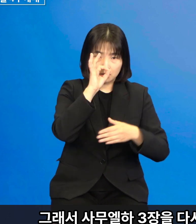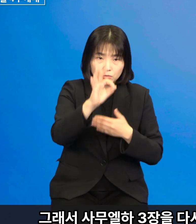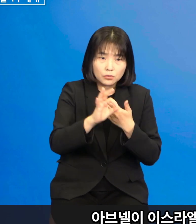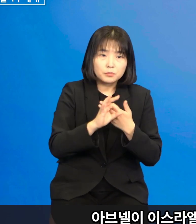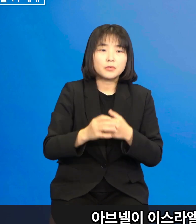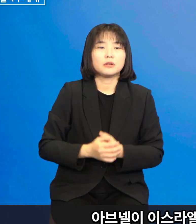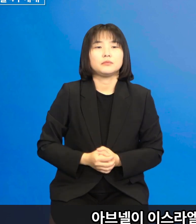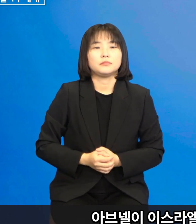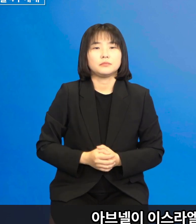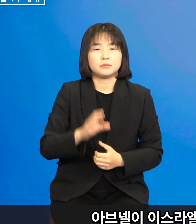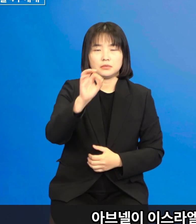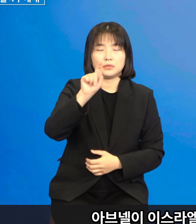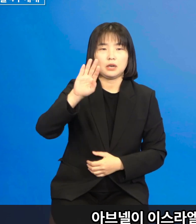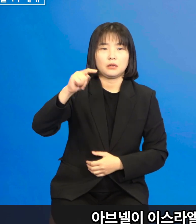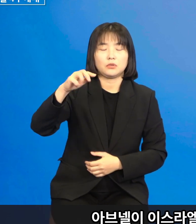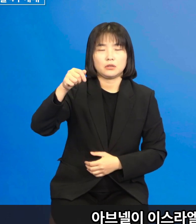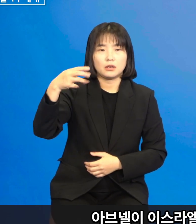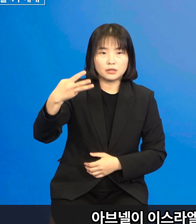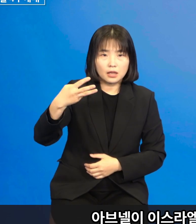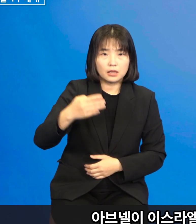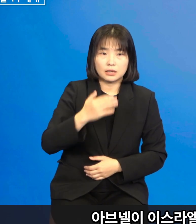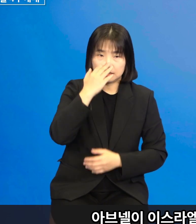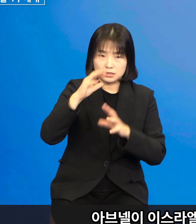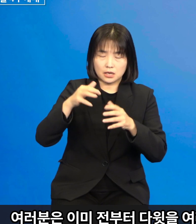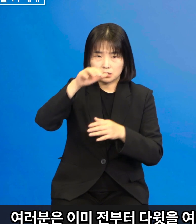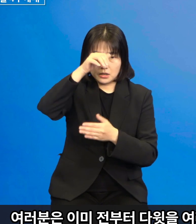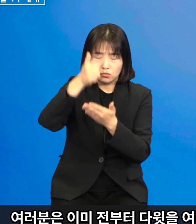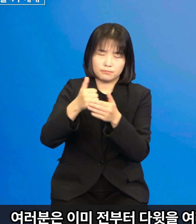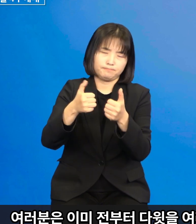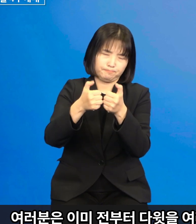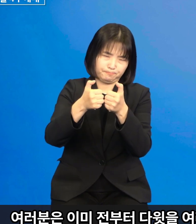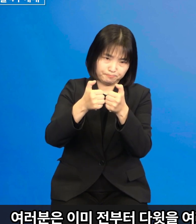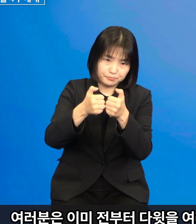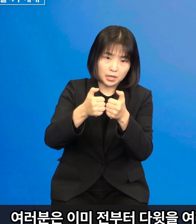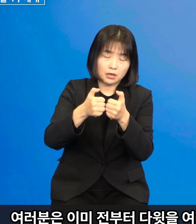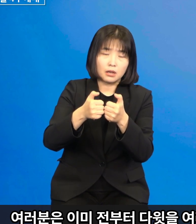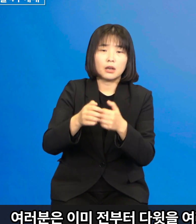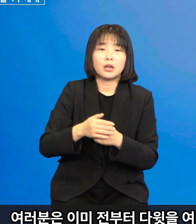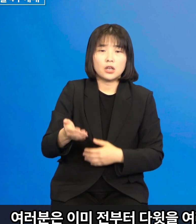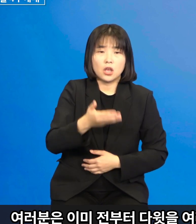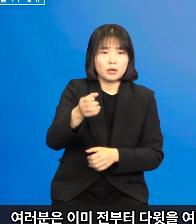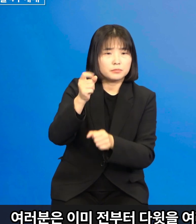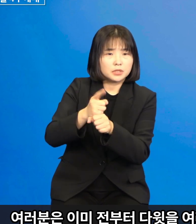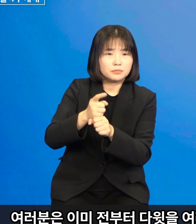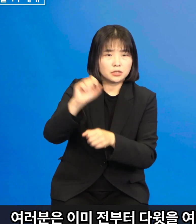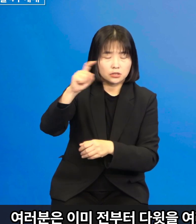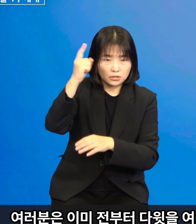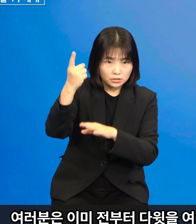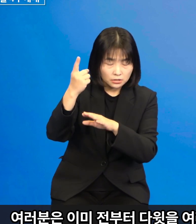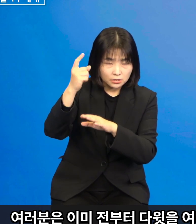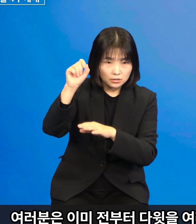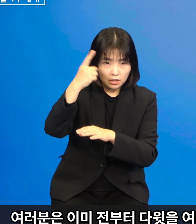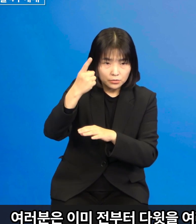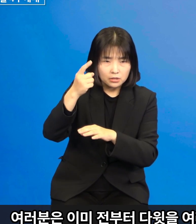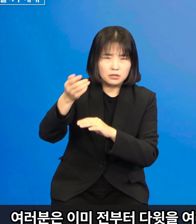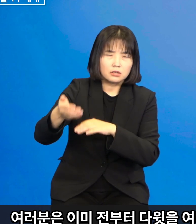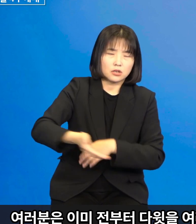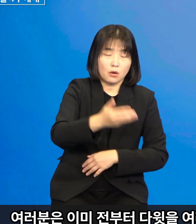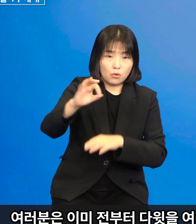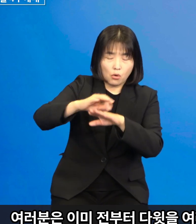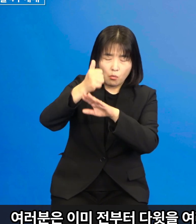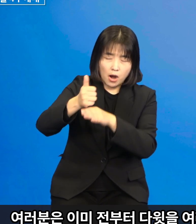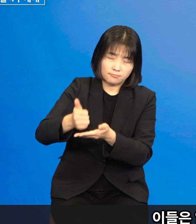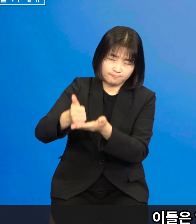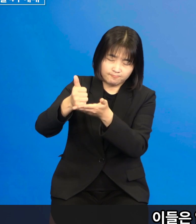이렇게 되어 있습니다. 아브넬이 이스라엘의 장로들과 상의하였다. 여러분은 이미 전부터 다윗을 여러분의 왕으로 모시려고